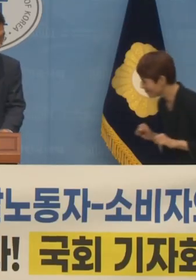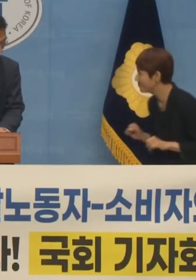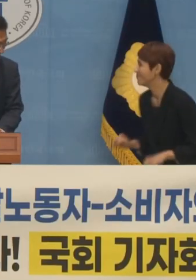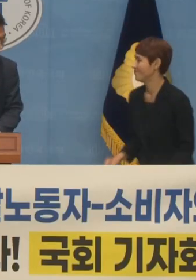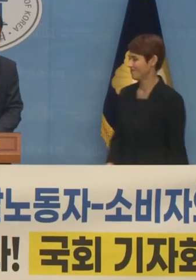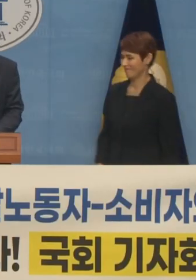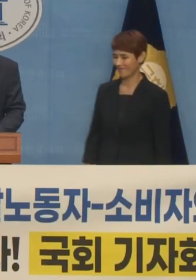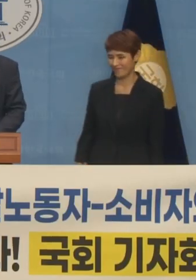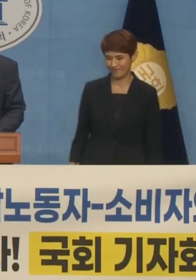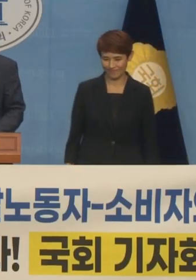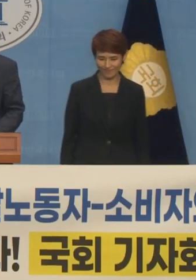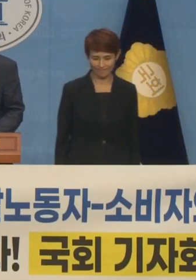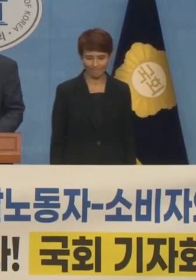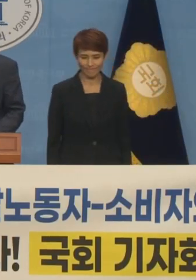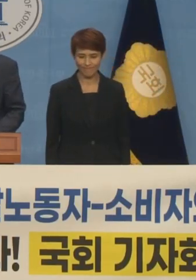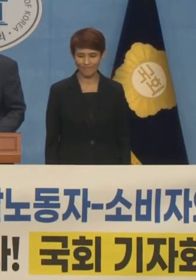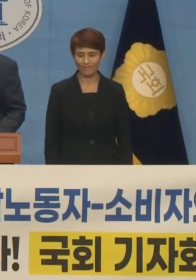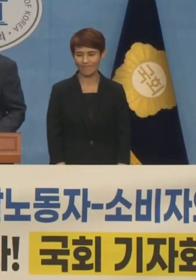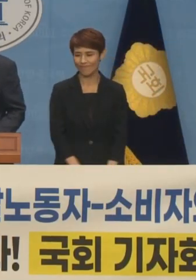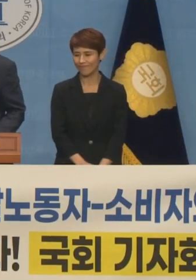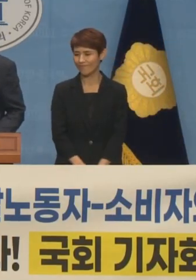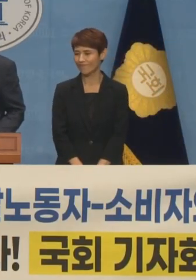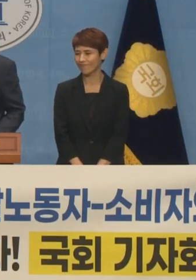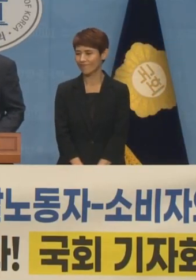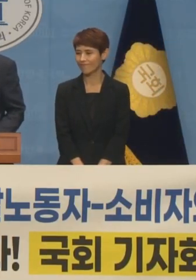네, 안녕하세요.